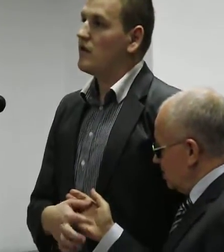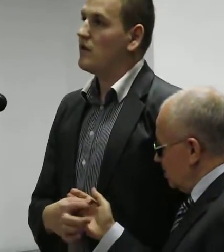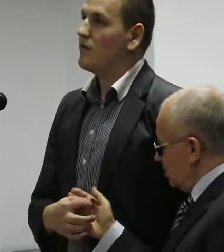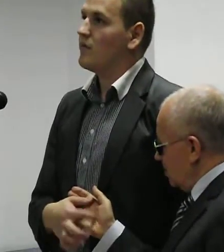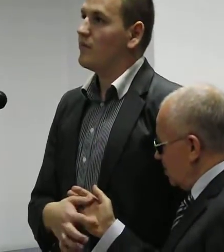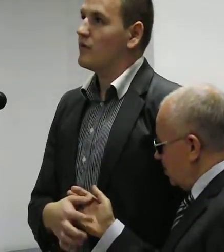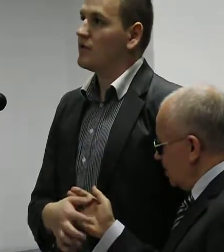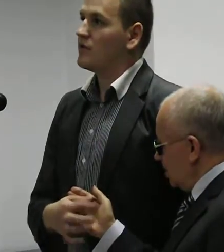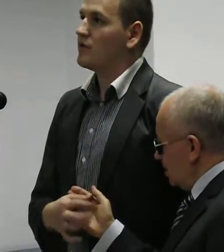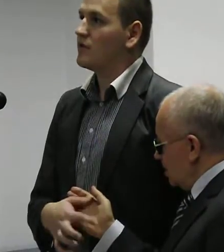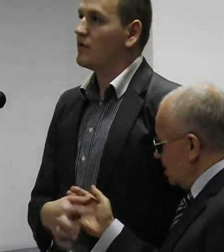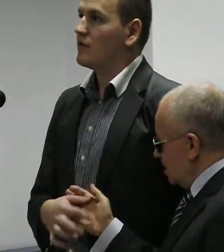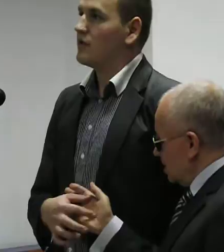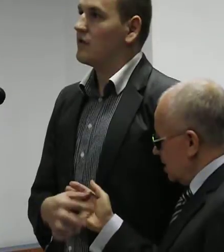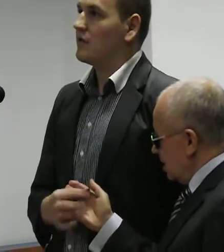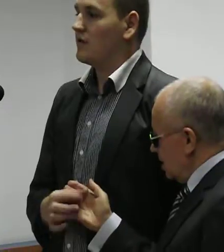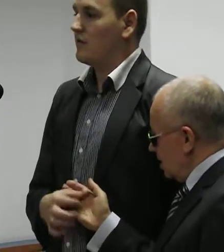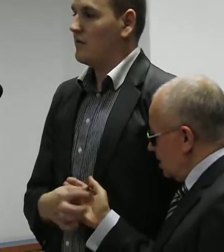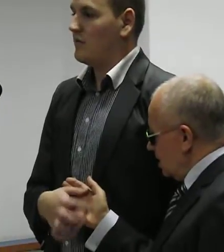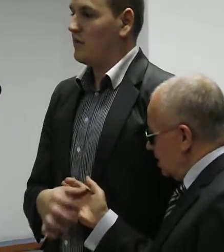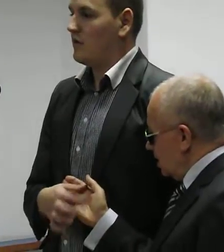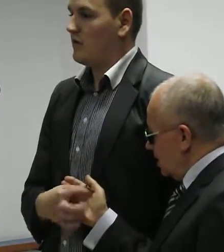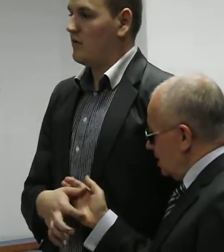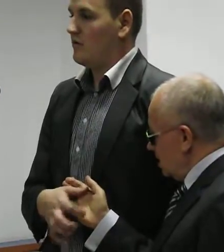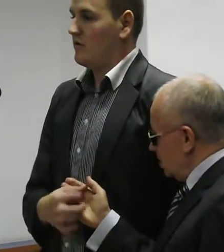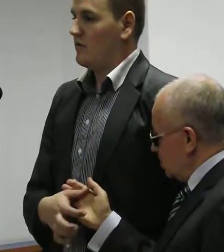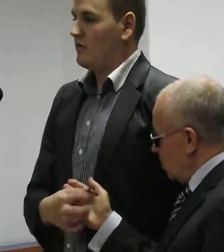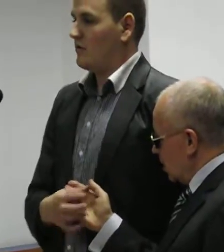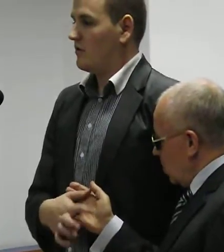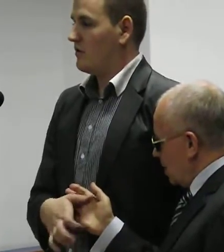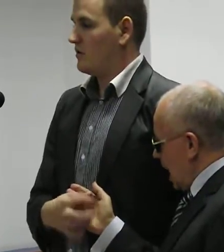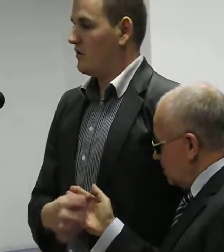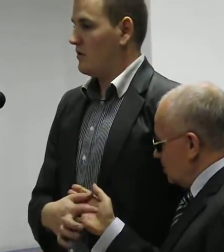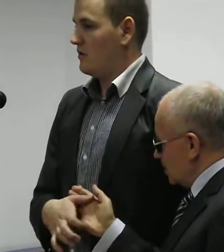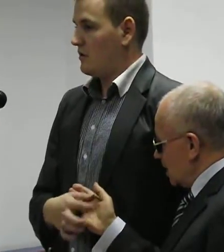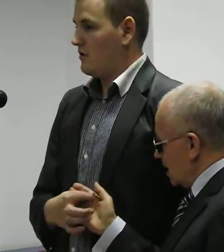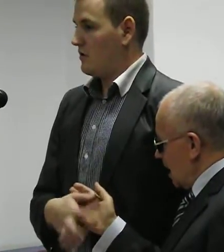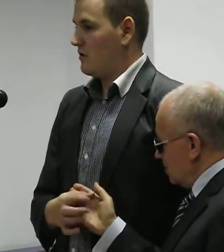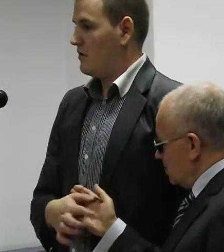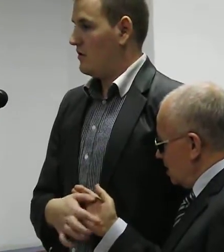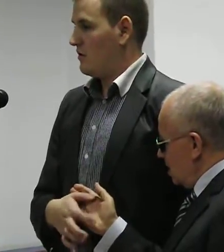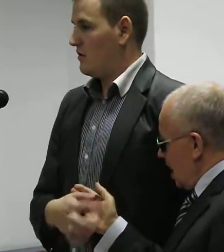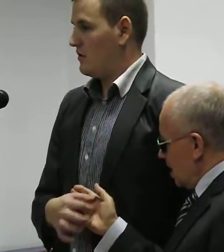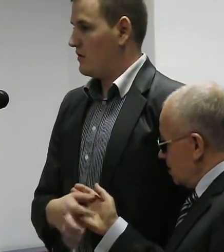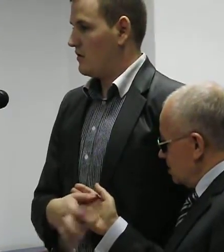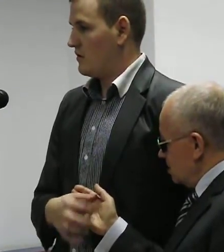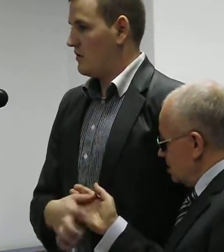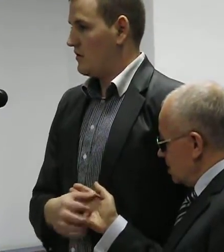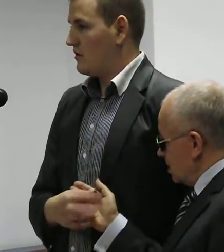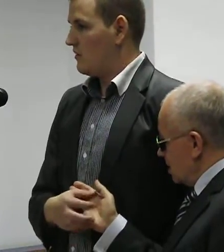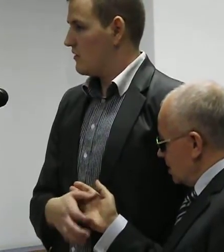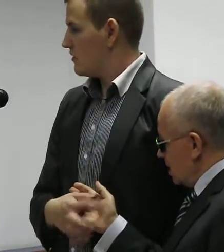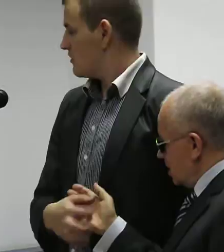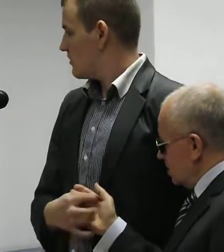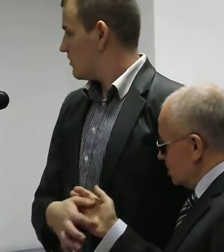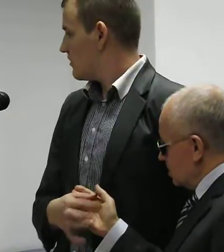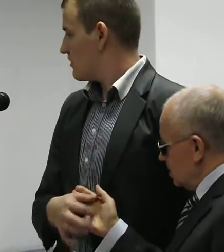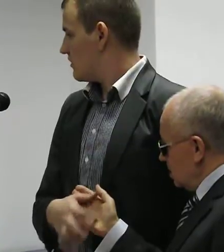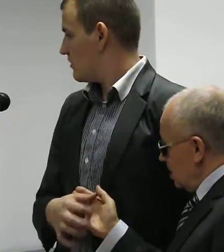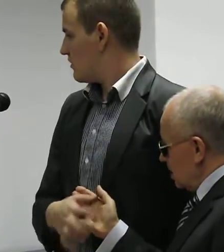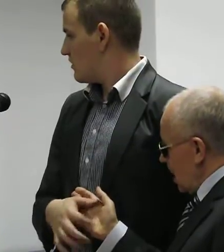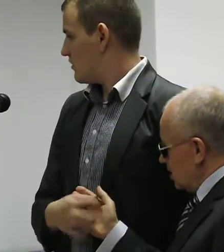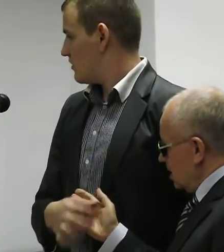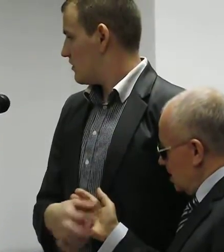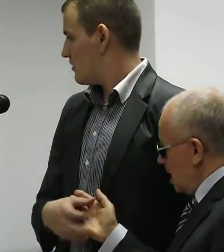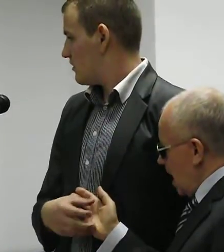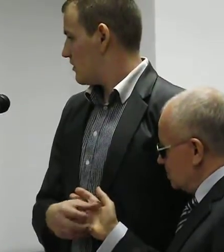și o carte, cred că nu ar trebui să ne mire foarte tare, știută fiind tenacitatea profesorului Adamescu. Domnia